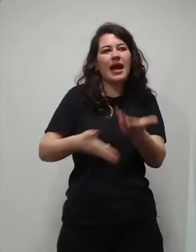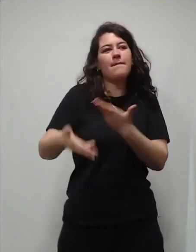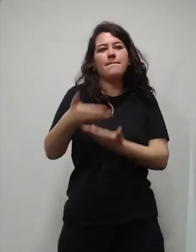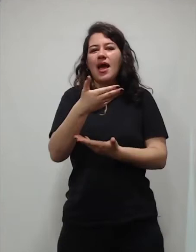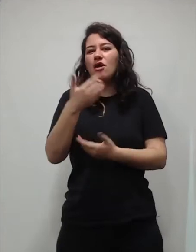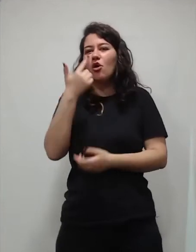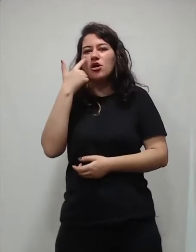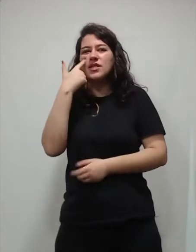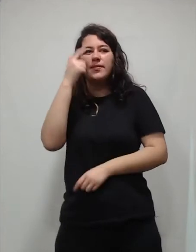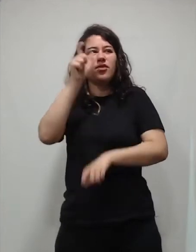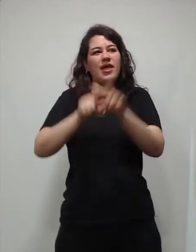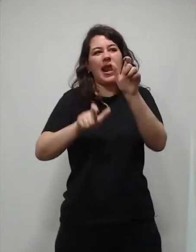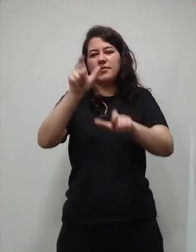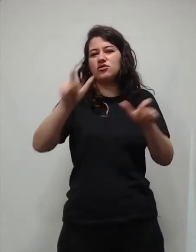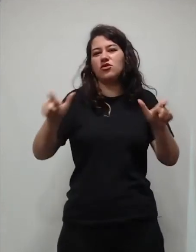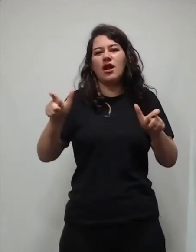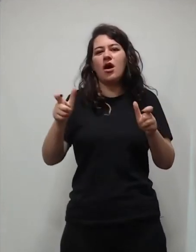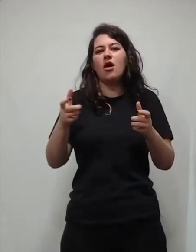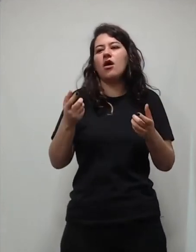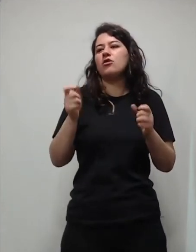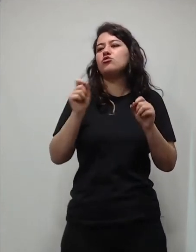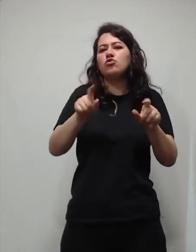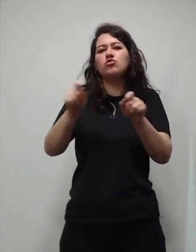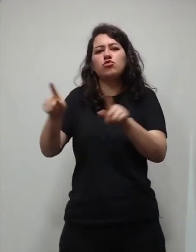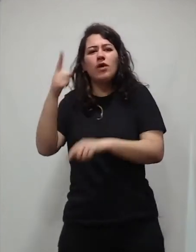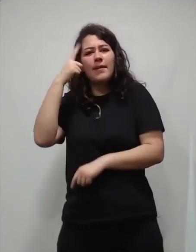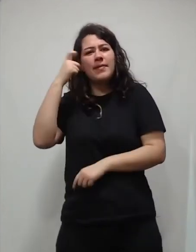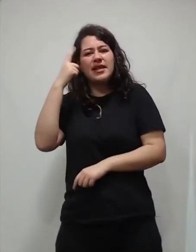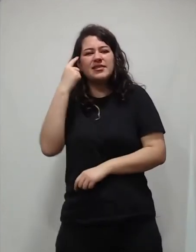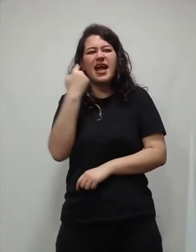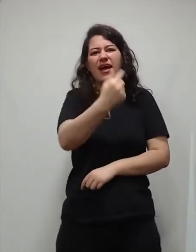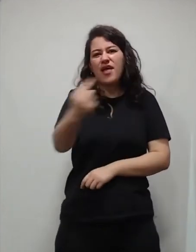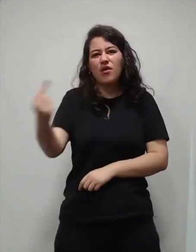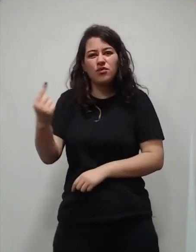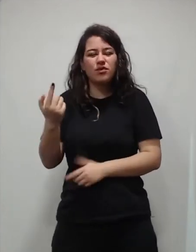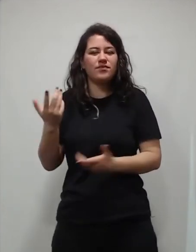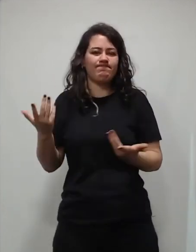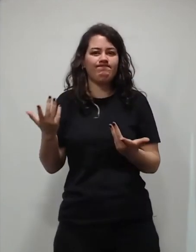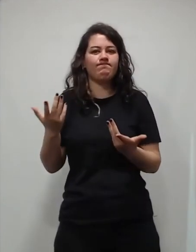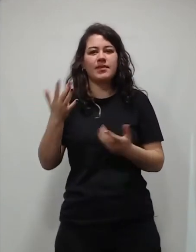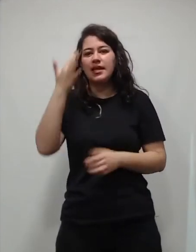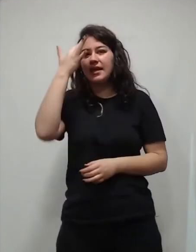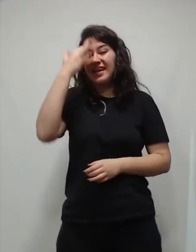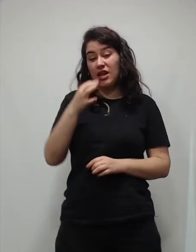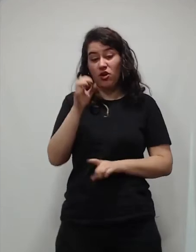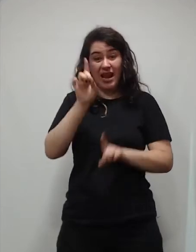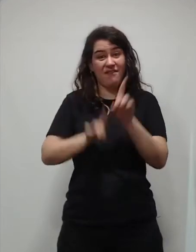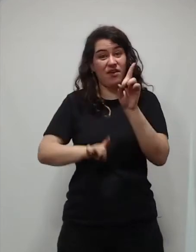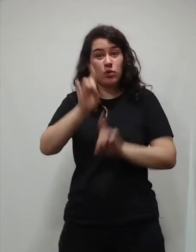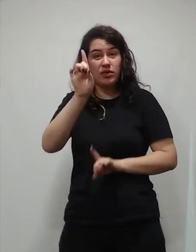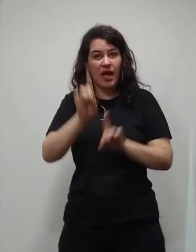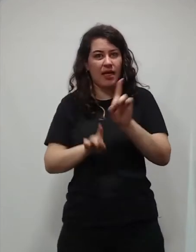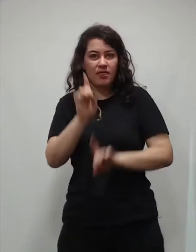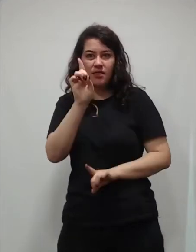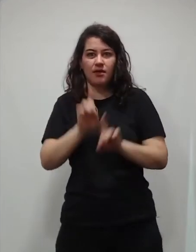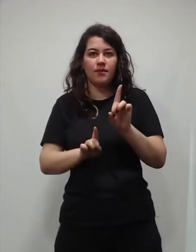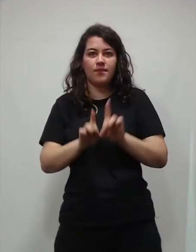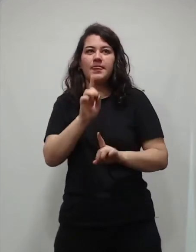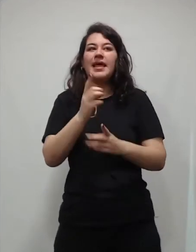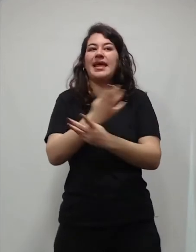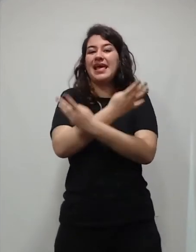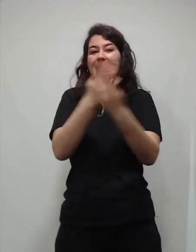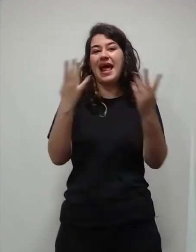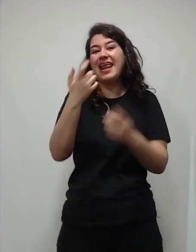saber del otro, ¿no? Con la experiencia transcurrida. Creo que a la academia en todos sus términos y a